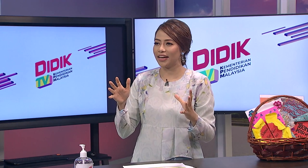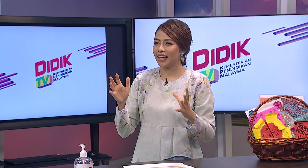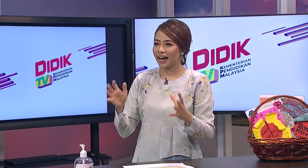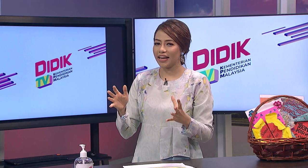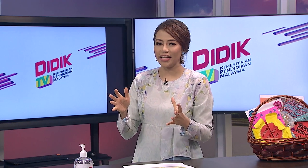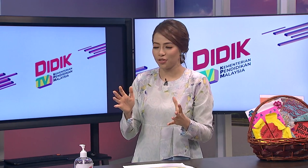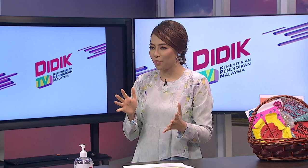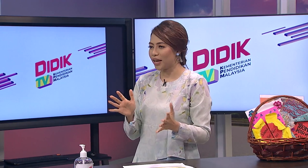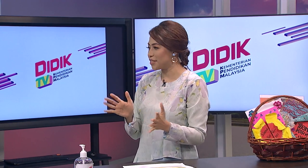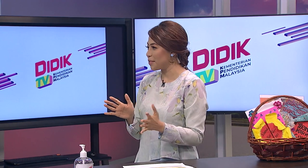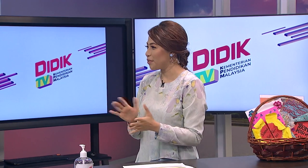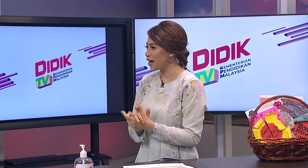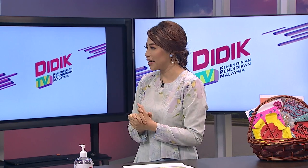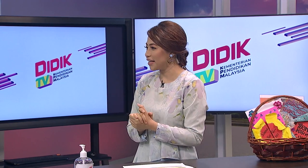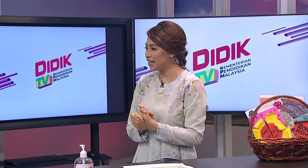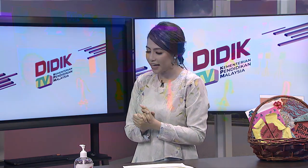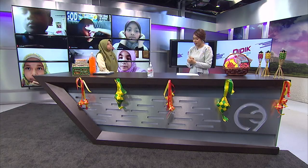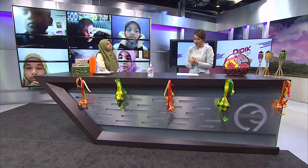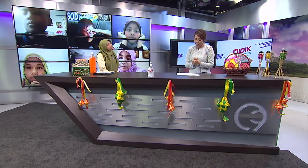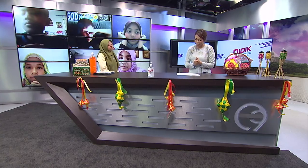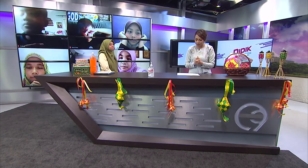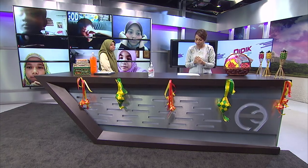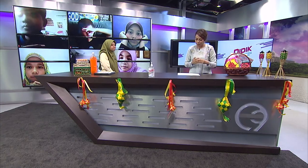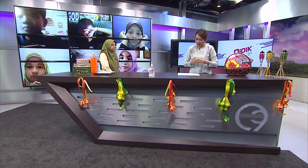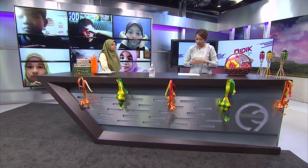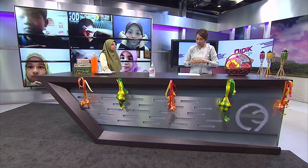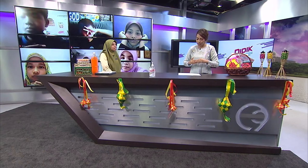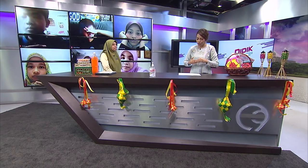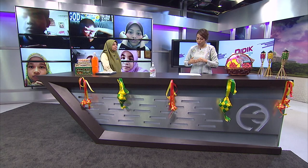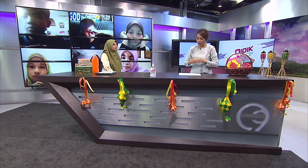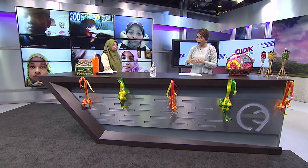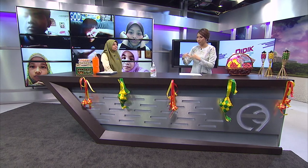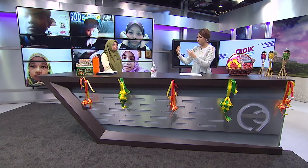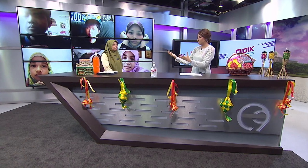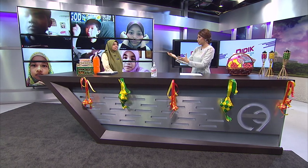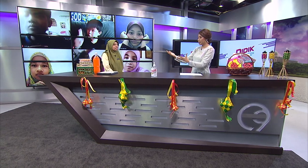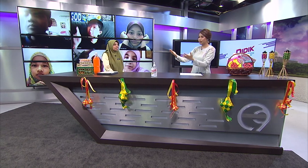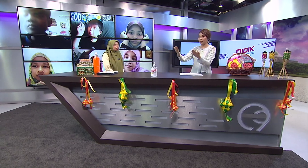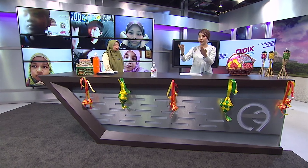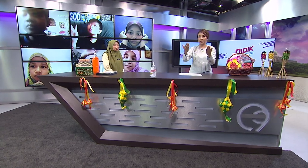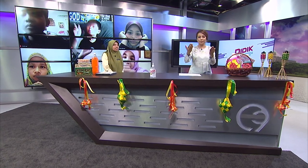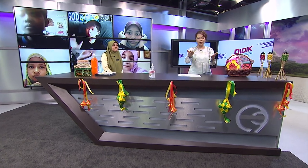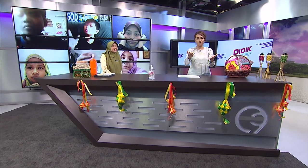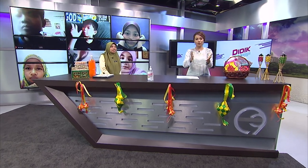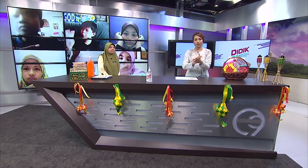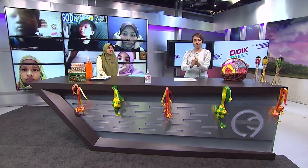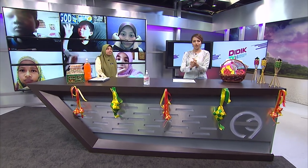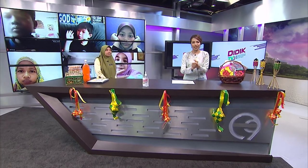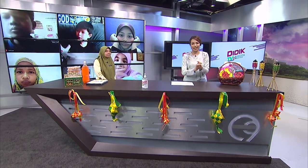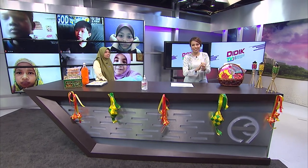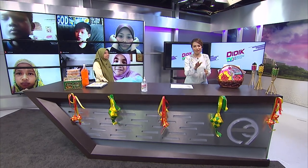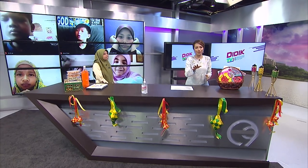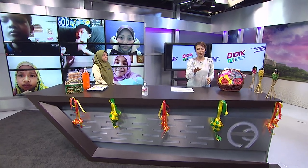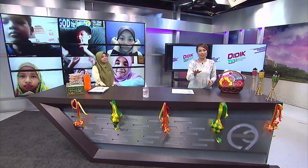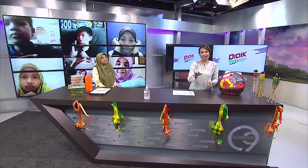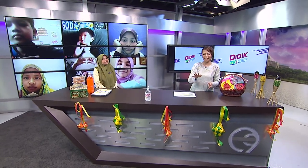dengan adik-adik yang comel yang istimewa hari ini. Okey, cikgu. Mungkin cikgu boleh kongsikan sedikit kepada penonton dan juga